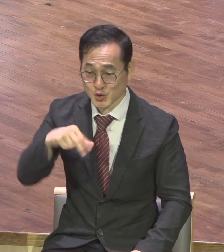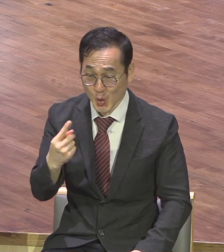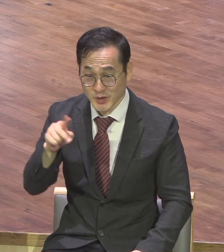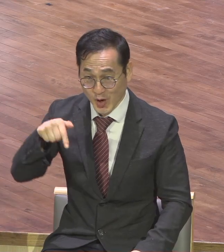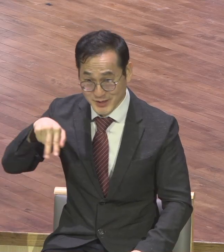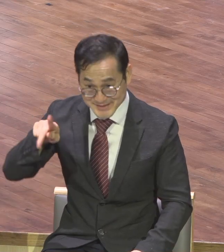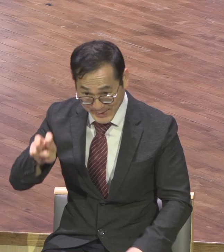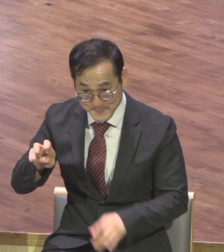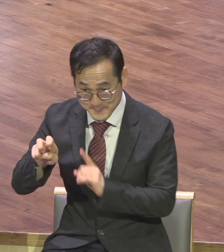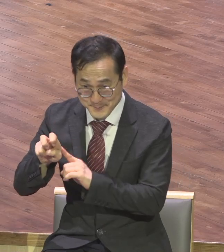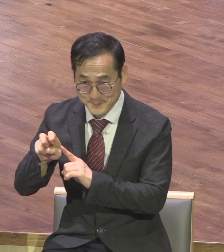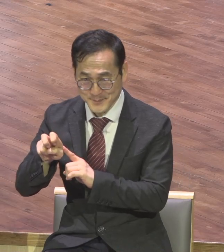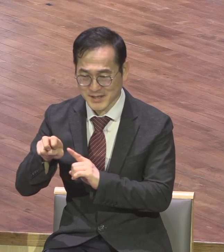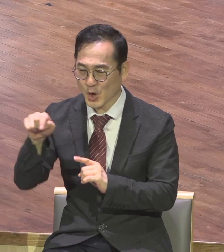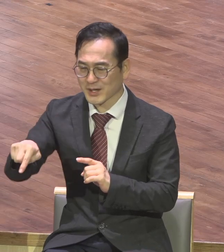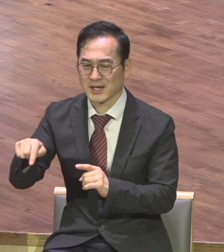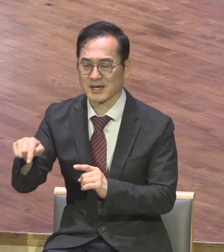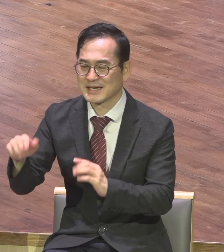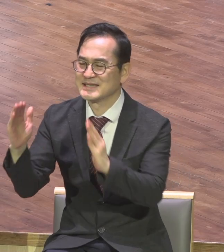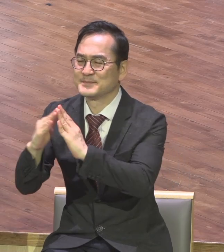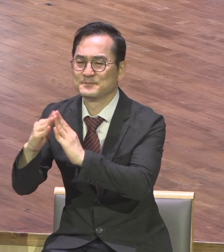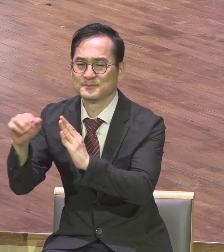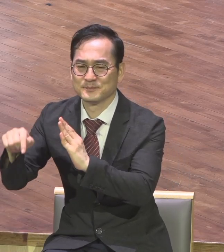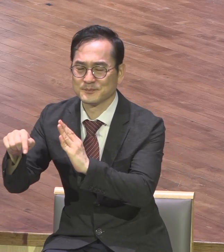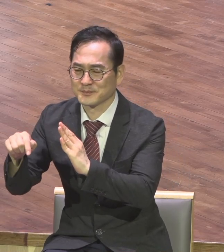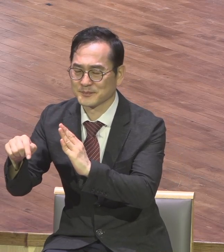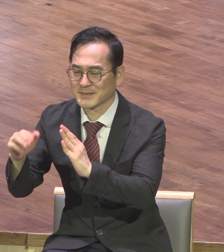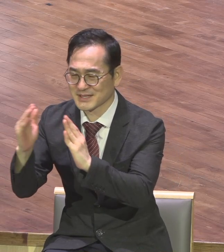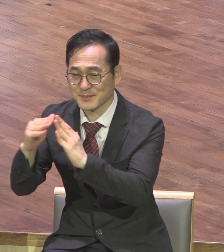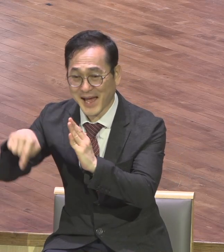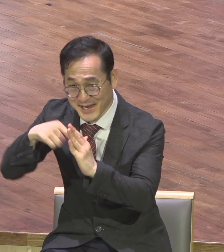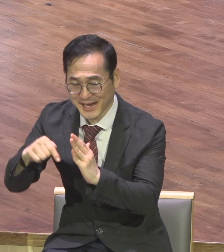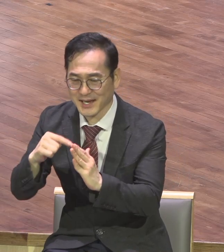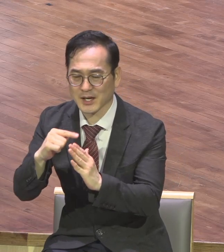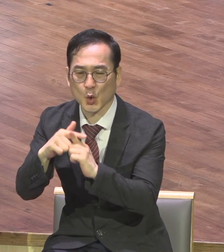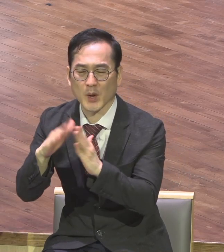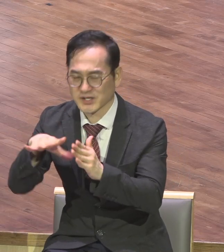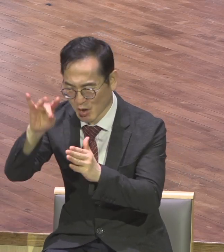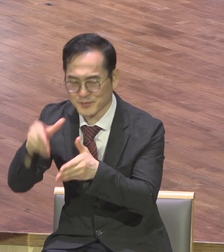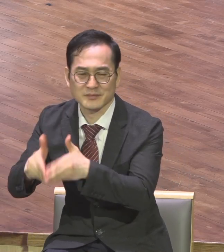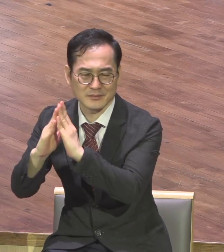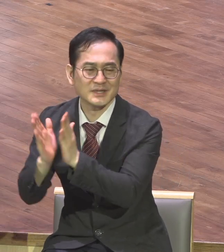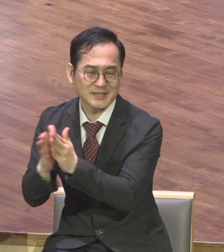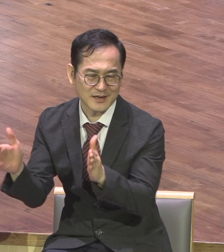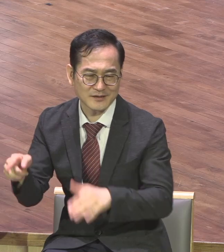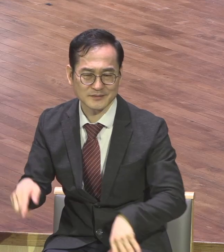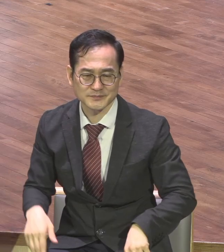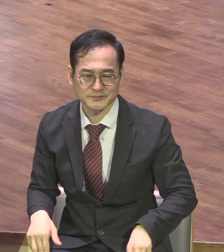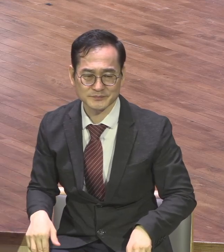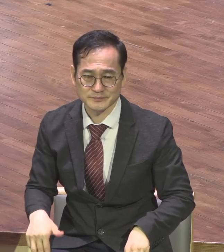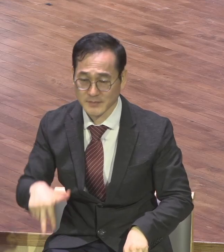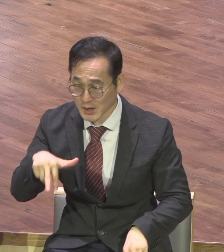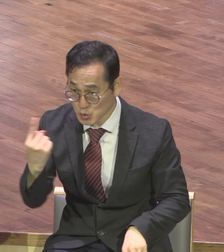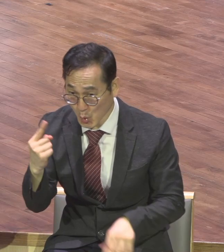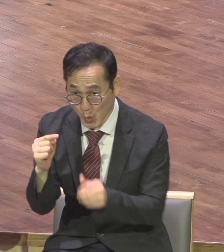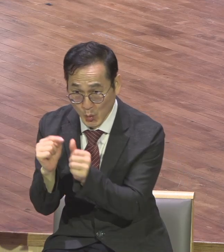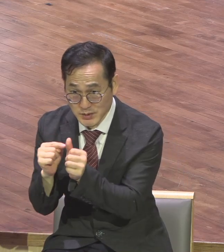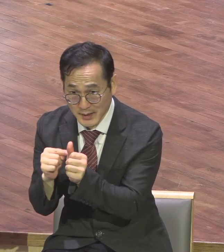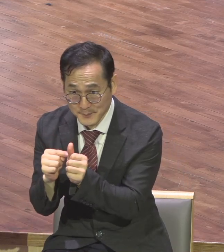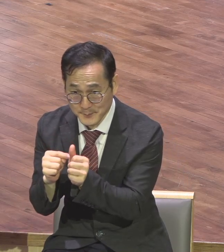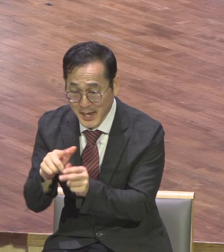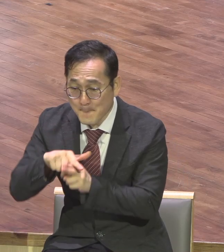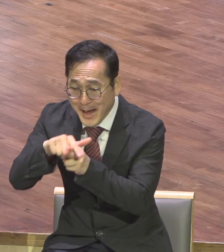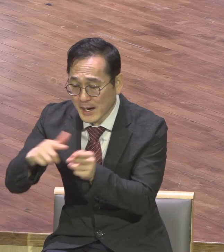사랑채에다가 금산교회라고 개척을 했습니다. 그런데 당시에 조장로님의 이